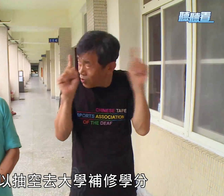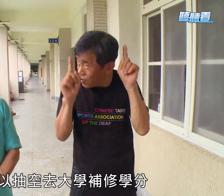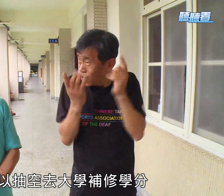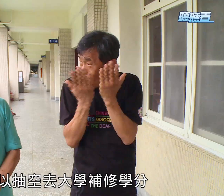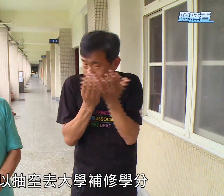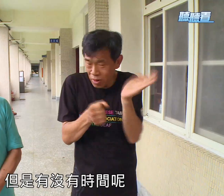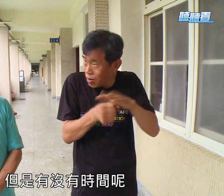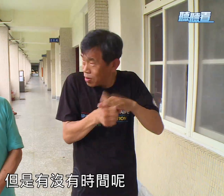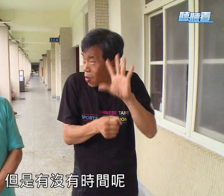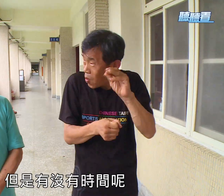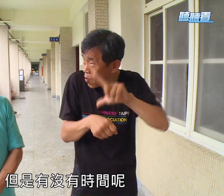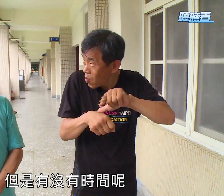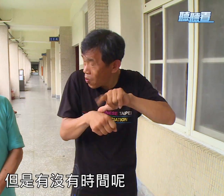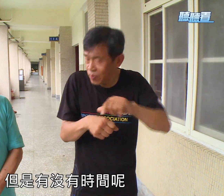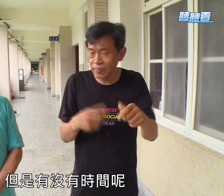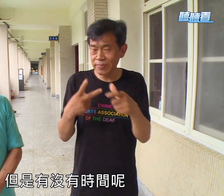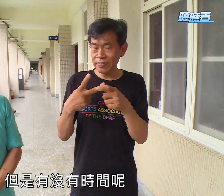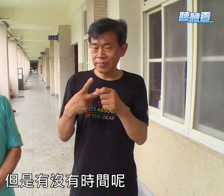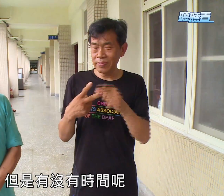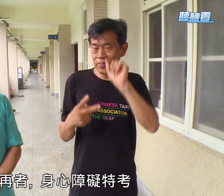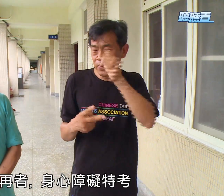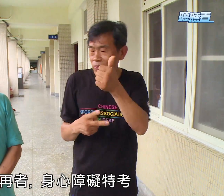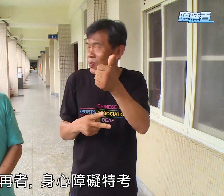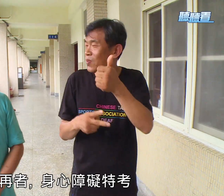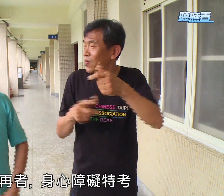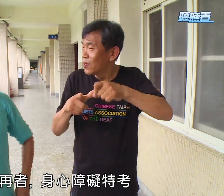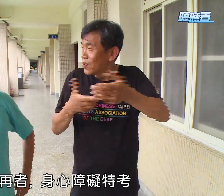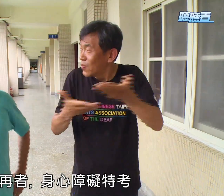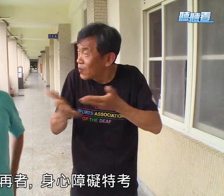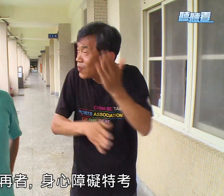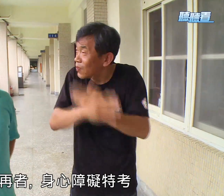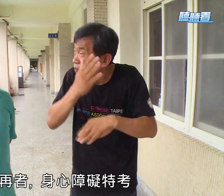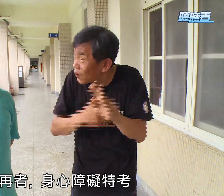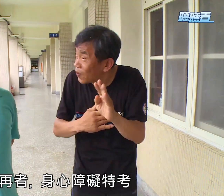分，但是有没有时间呢？再者啊，身心障碍特